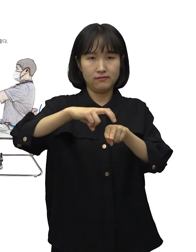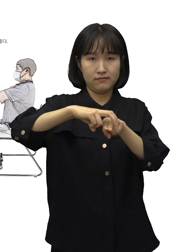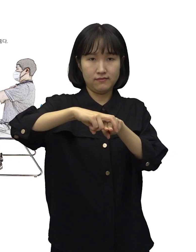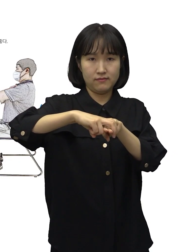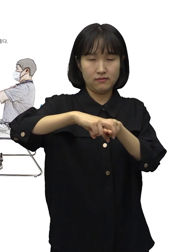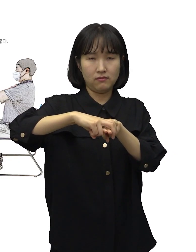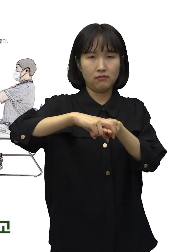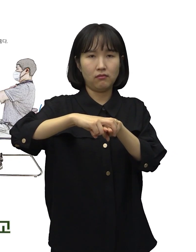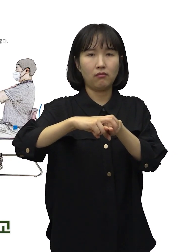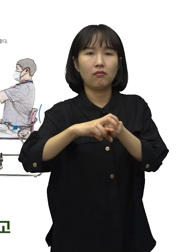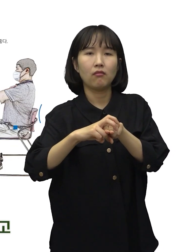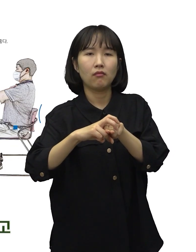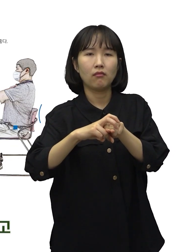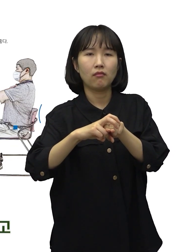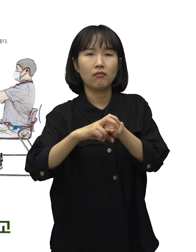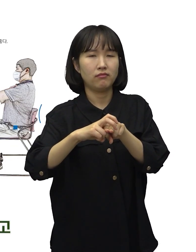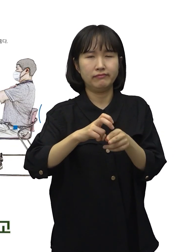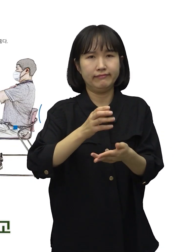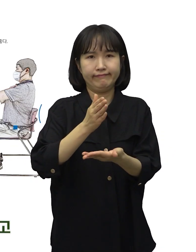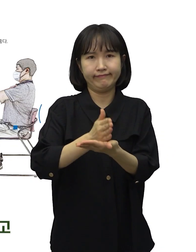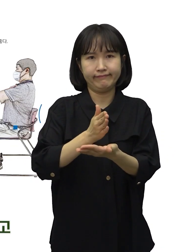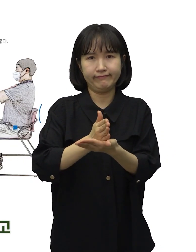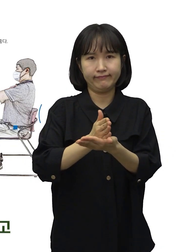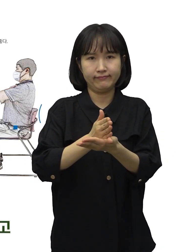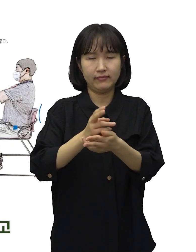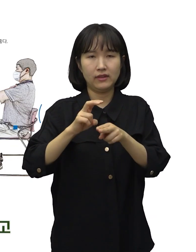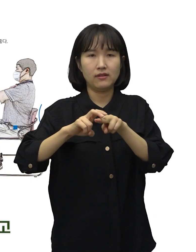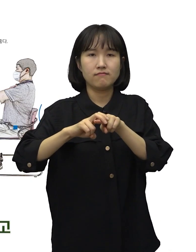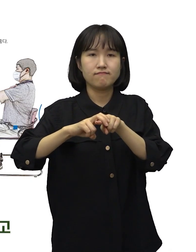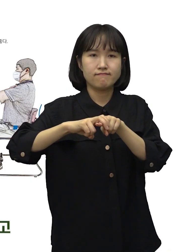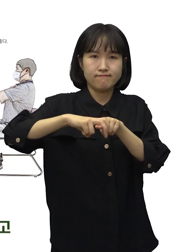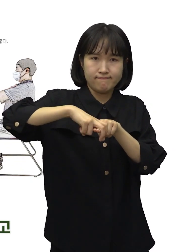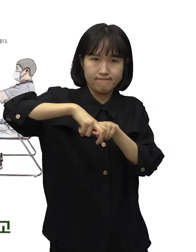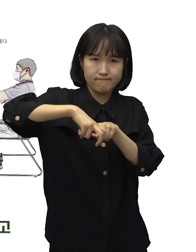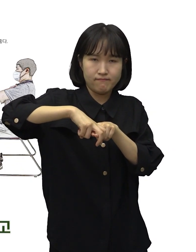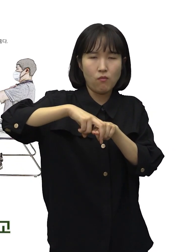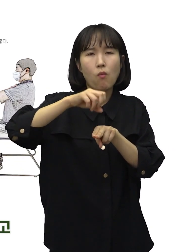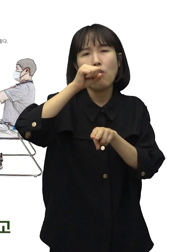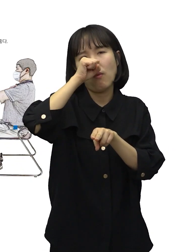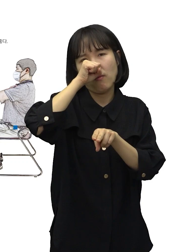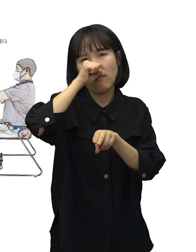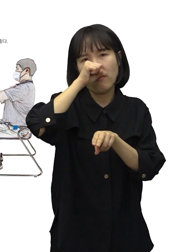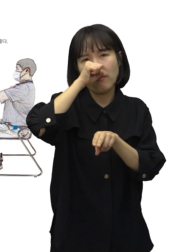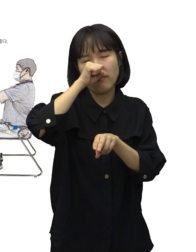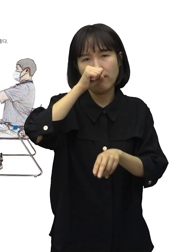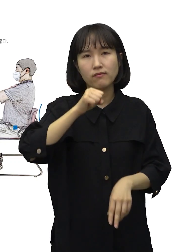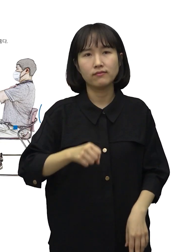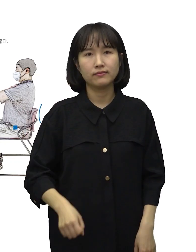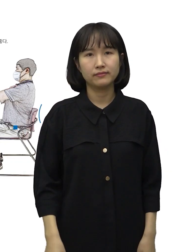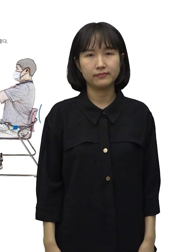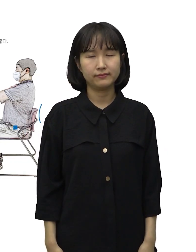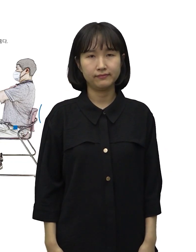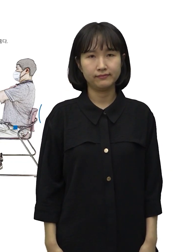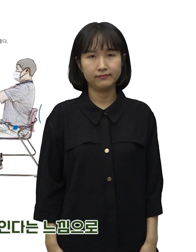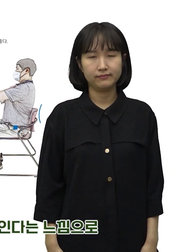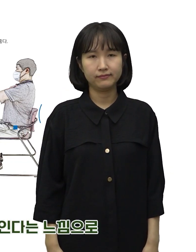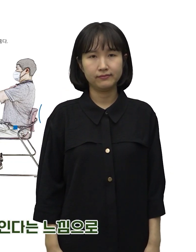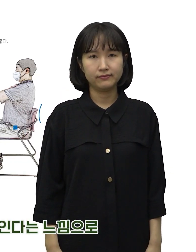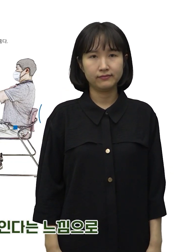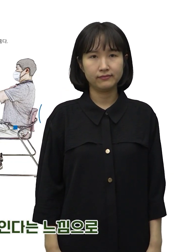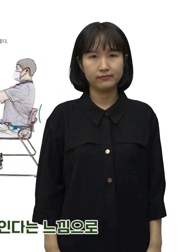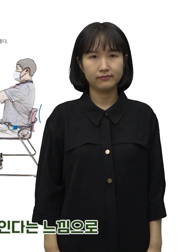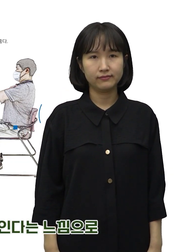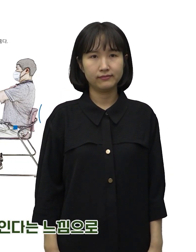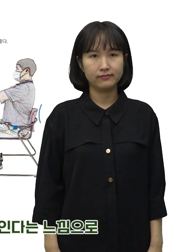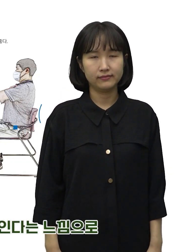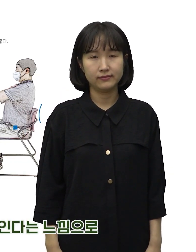앉아있을 때에는 무릎은 골반보다 낮게 오도록 앉는 것이 좋고 의자에 앉은 자세에서 가슴을